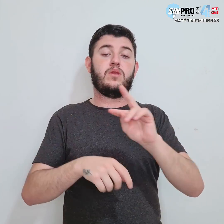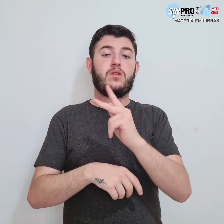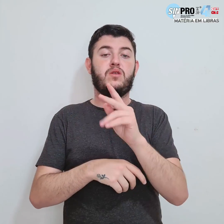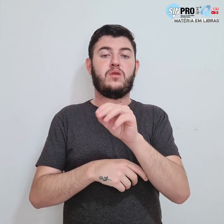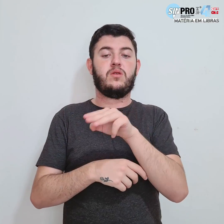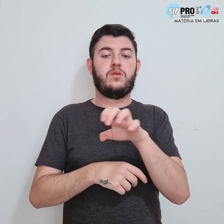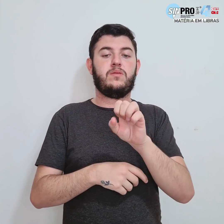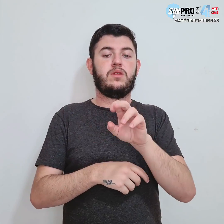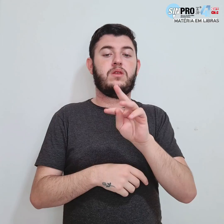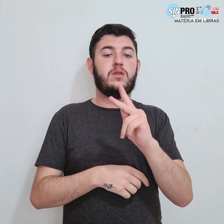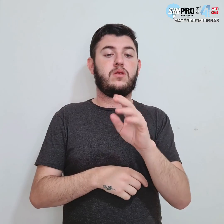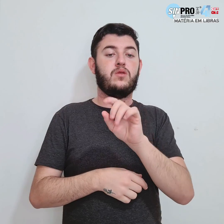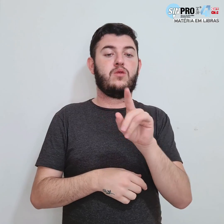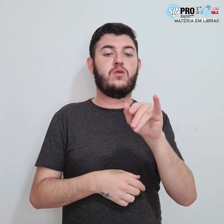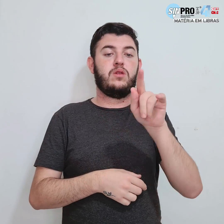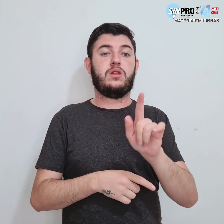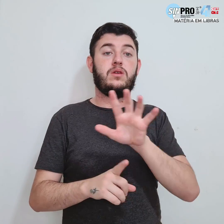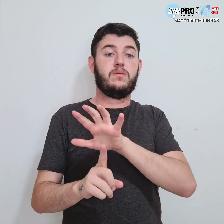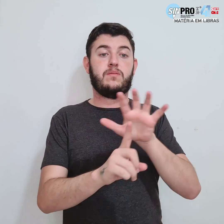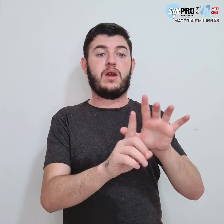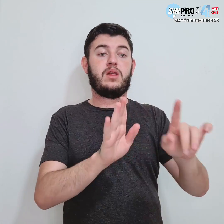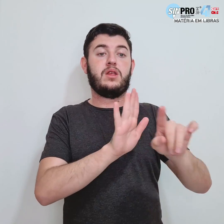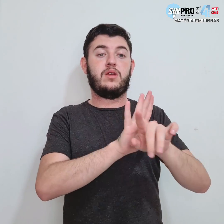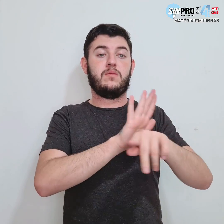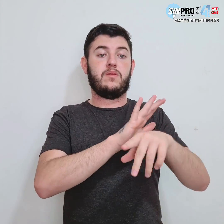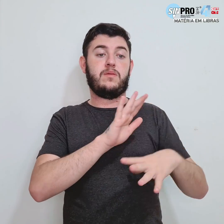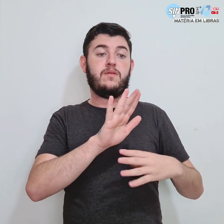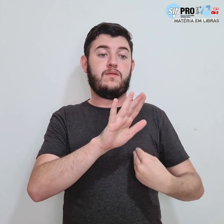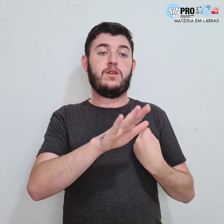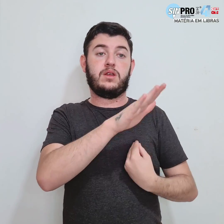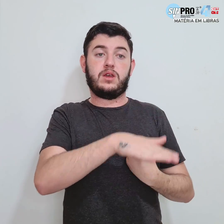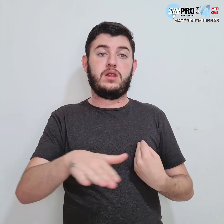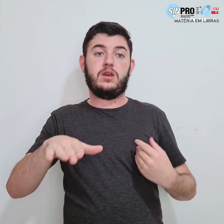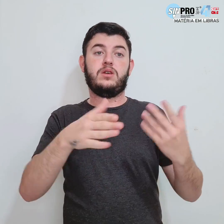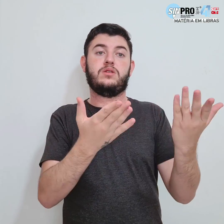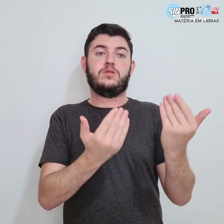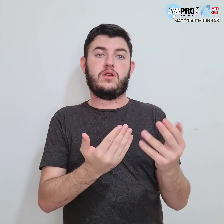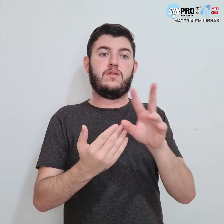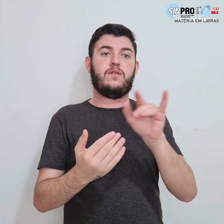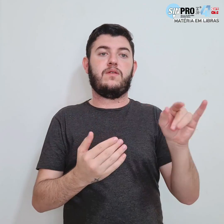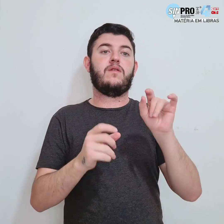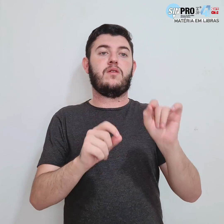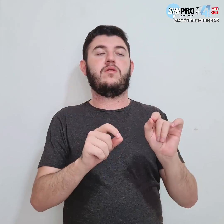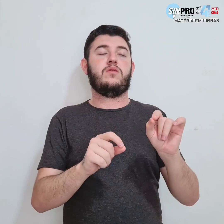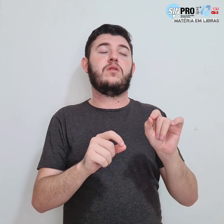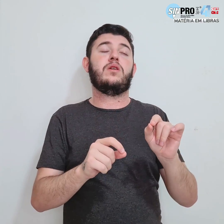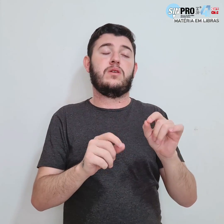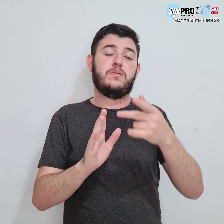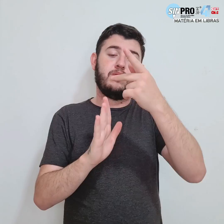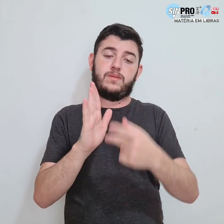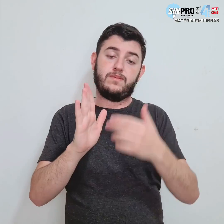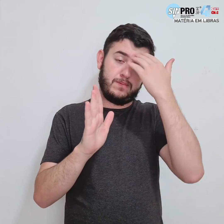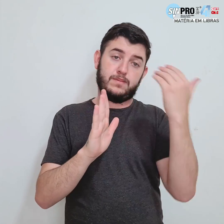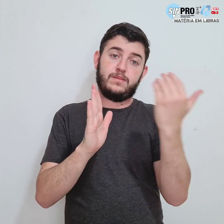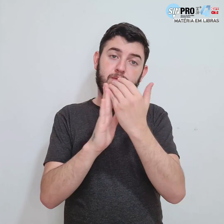inofensivo. Ele impacta negativamente na vida das crianças e adolescentes que serão reféns dele.